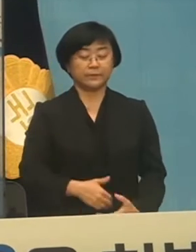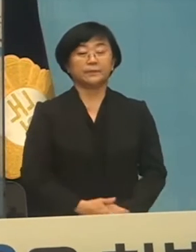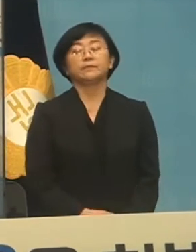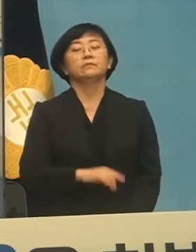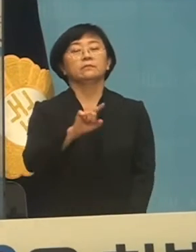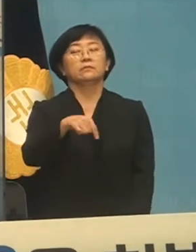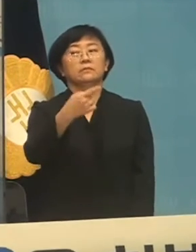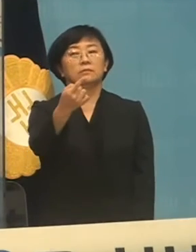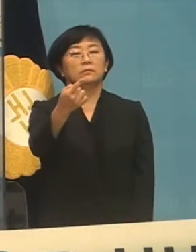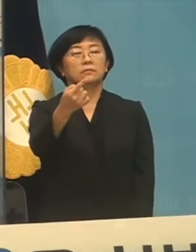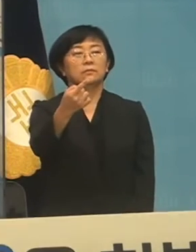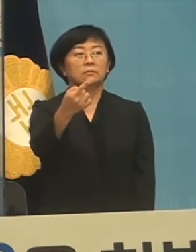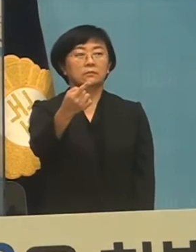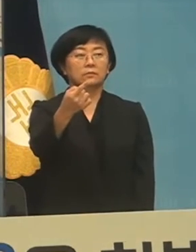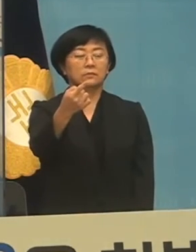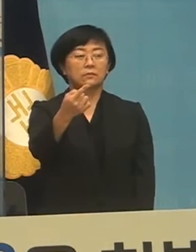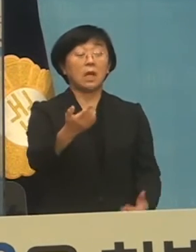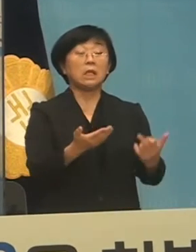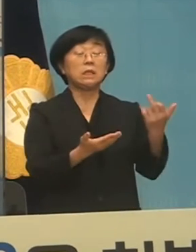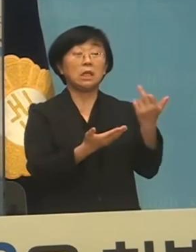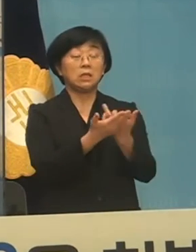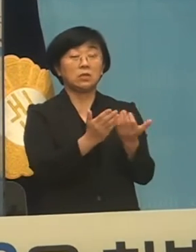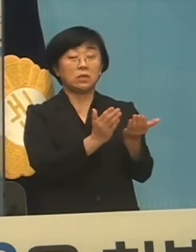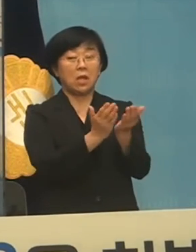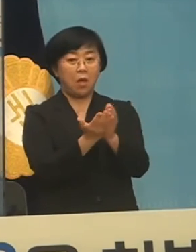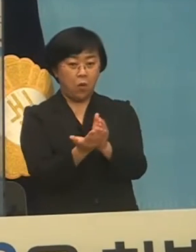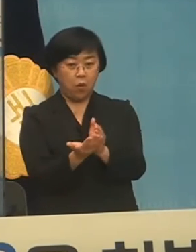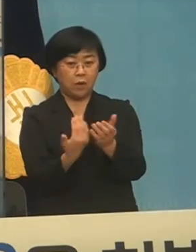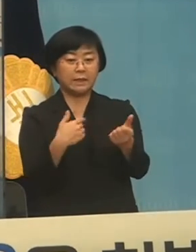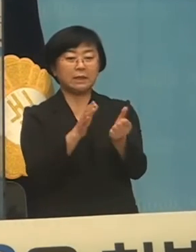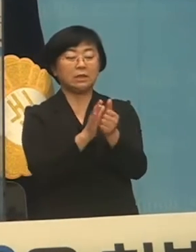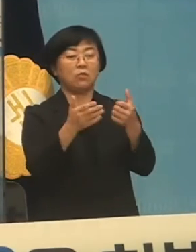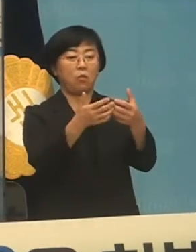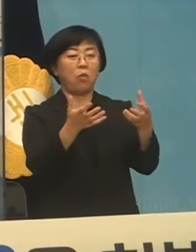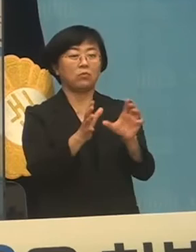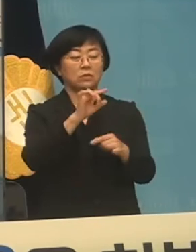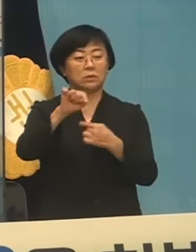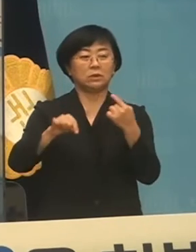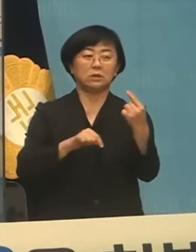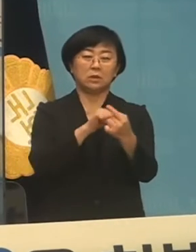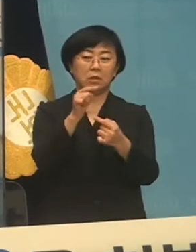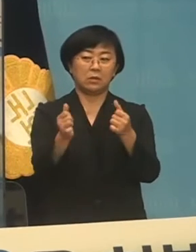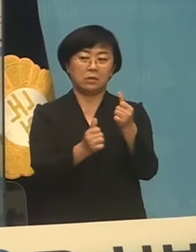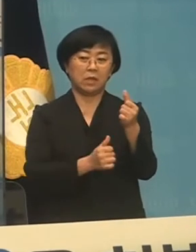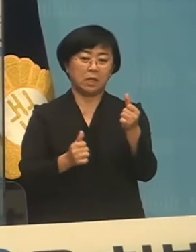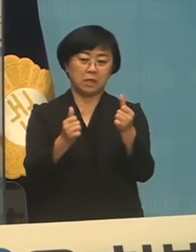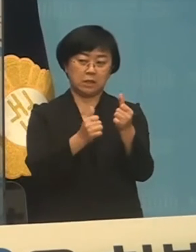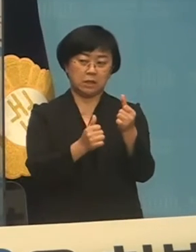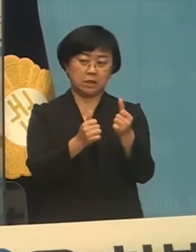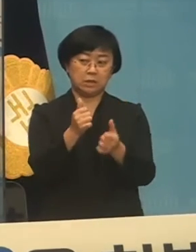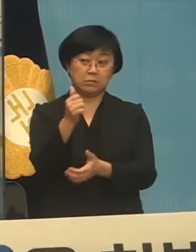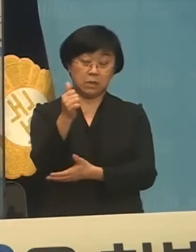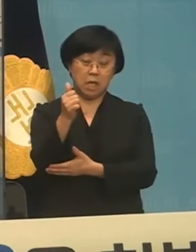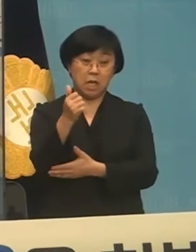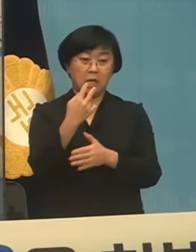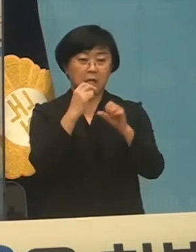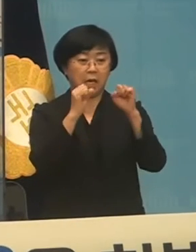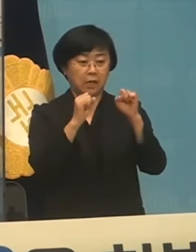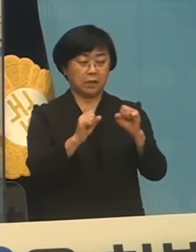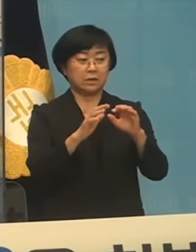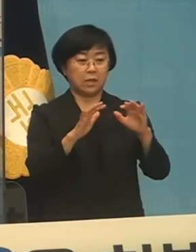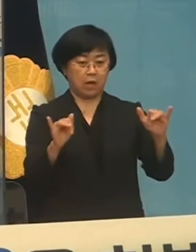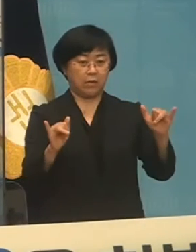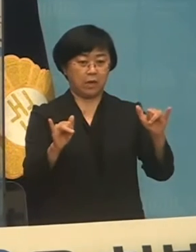네, 다음으로 제주 세월호 생존자 것들을 지지하는 모임 운영위원이신 변상철님께서